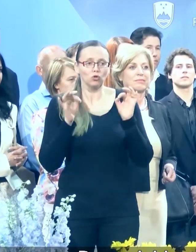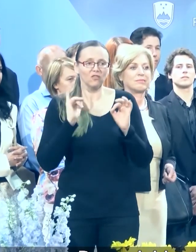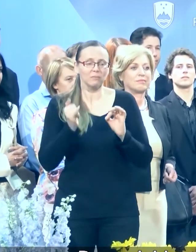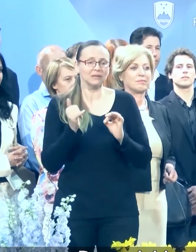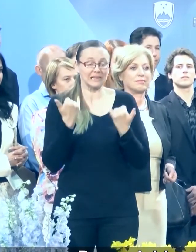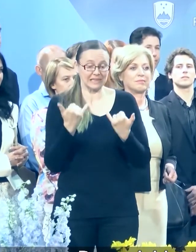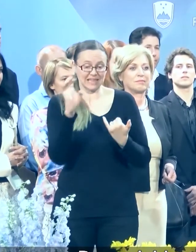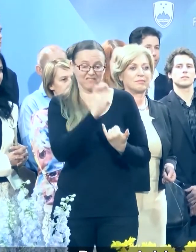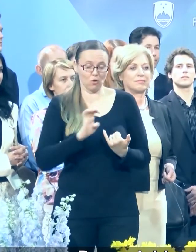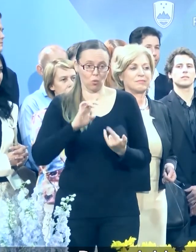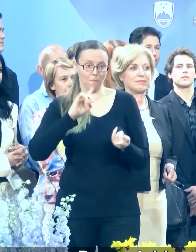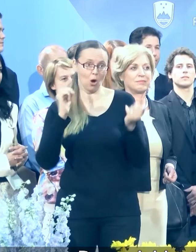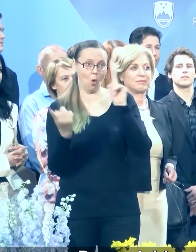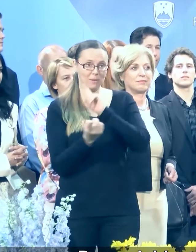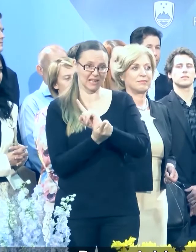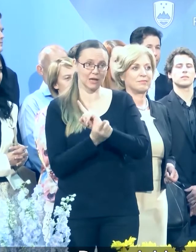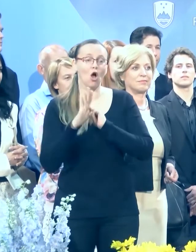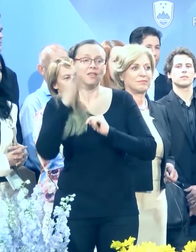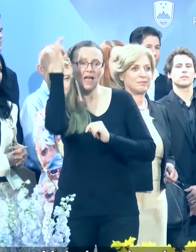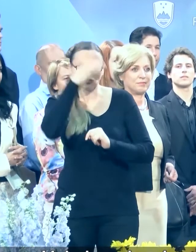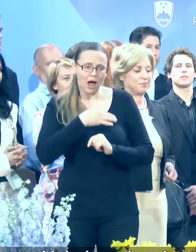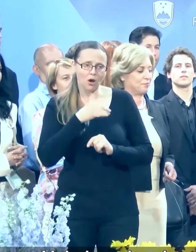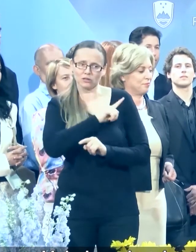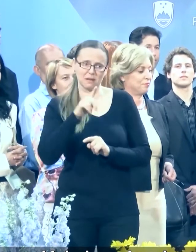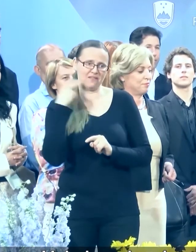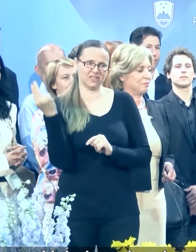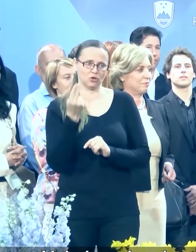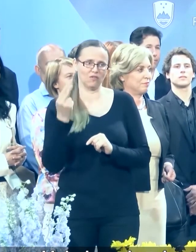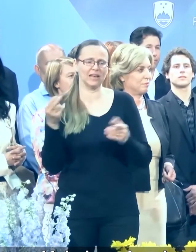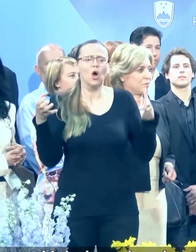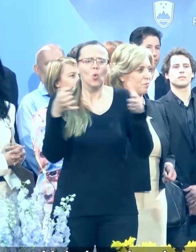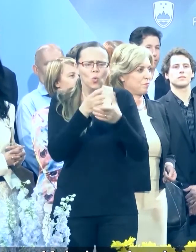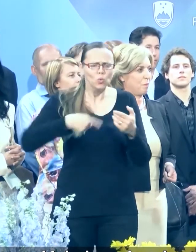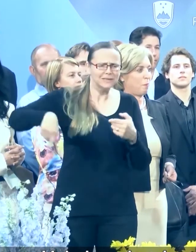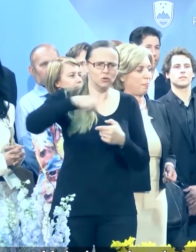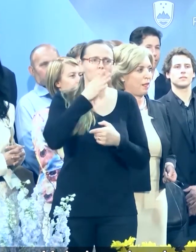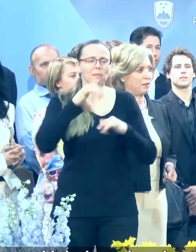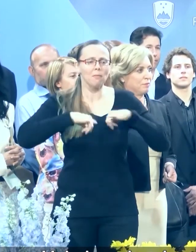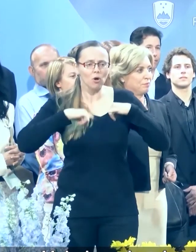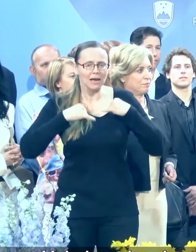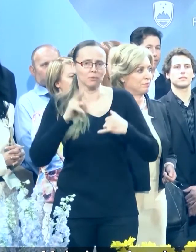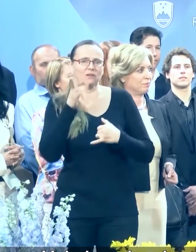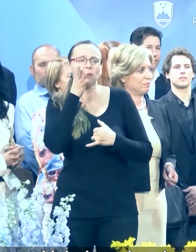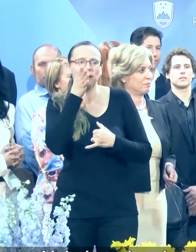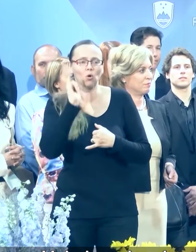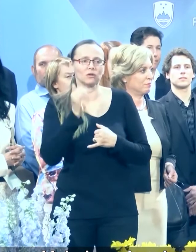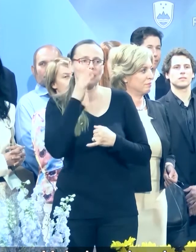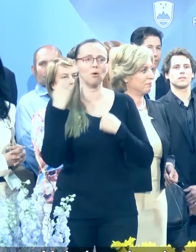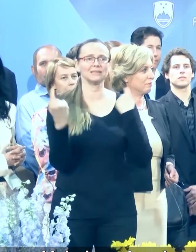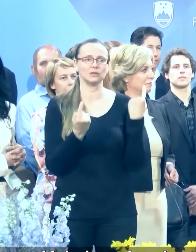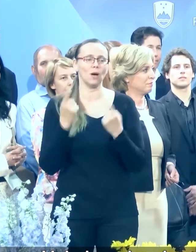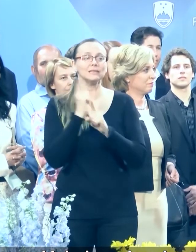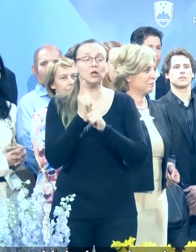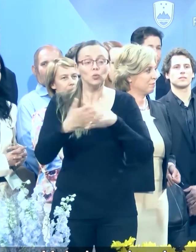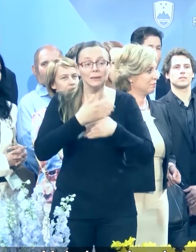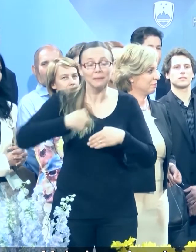trend obrnil, na žalost pa še ne tudi v Sloveniji. Vsi skupaj se bomo morali potruditi v prihodnje, da bo situacija tudi pri